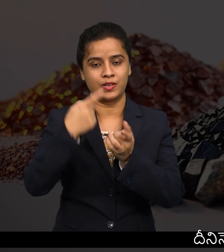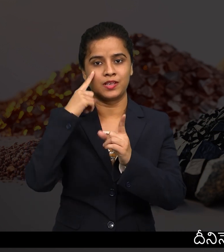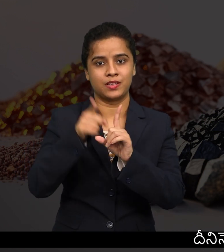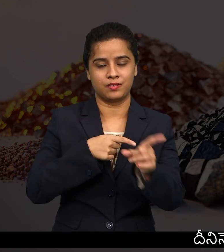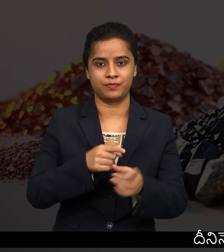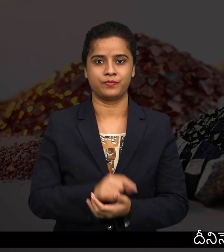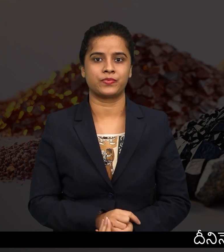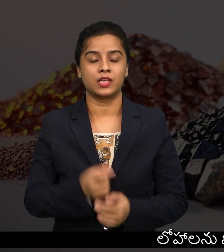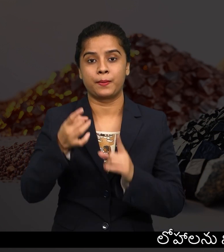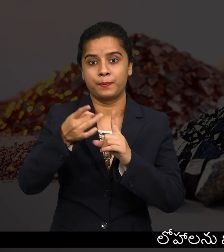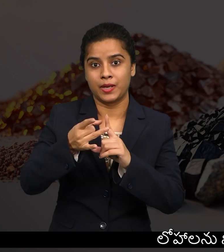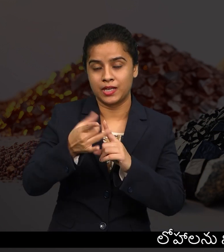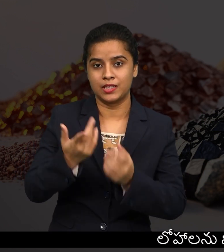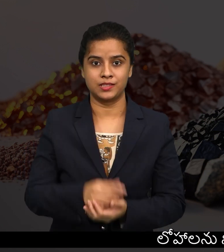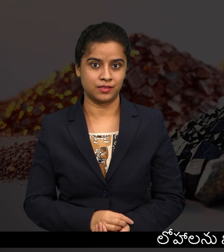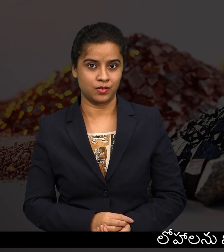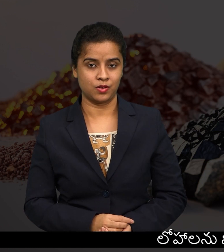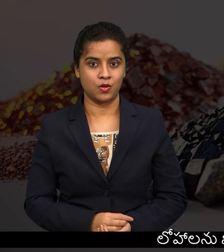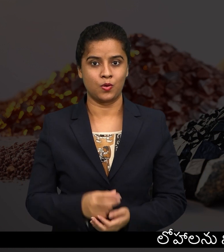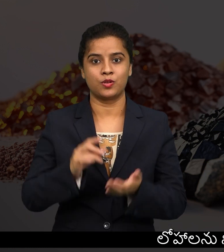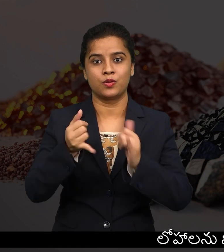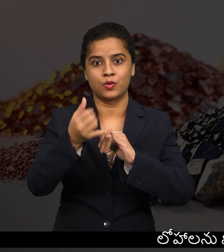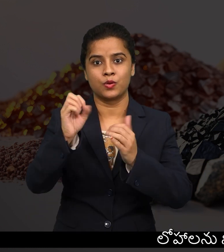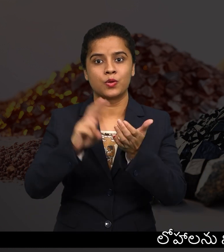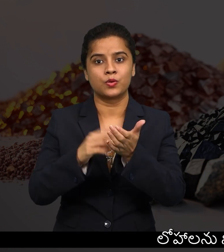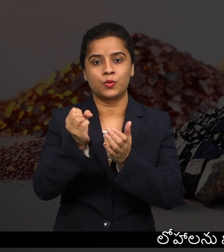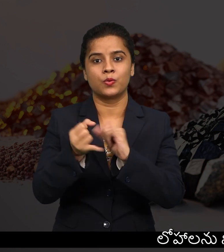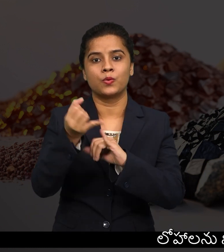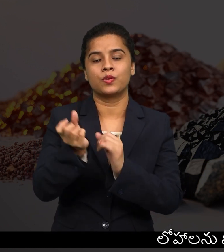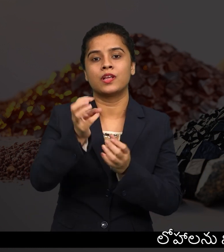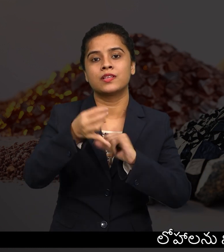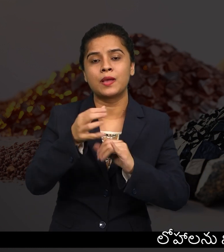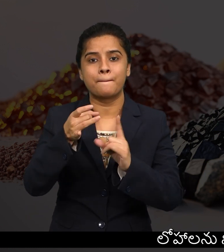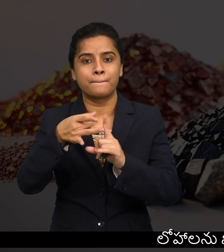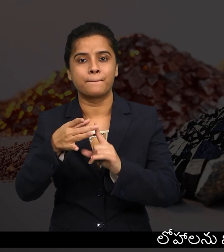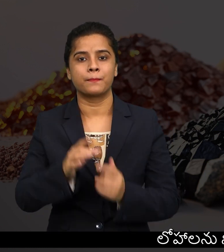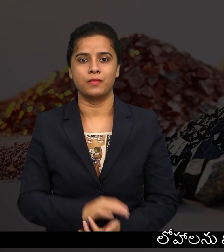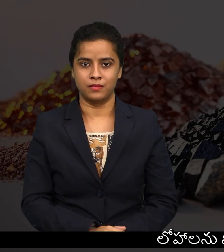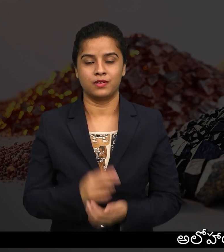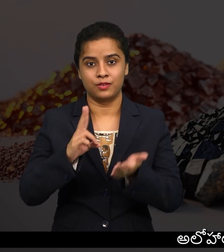అంటారు. లోహాలను సోనరస్ లోహాలు అంటారు.